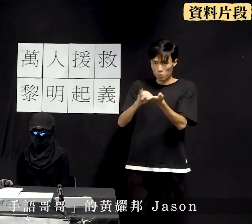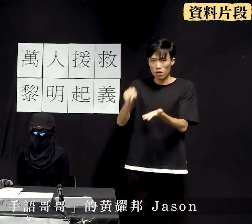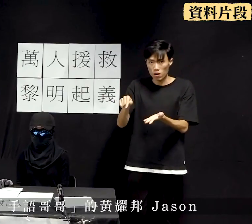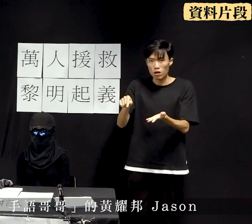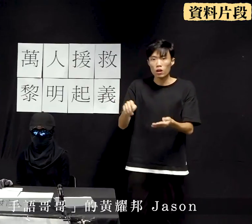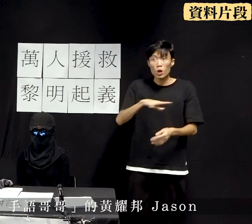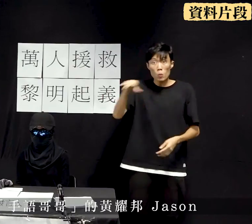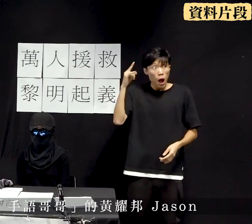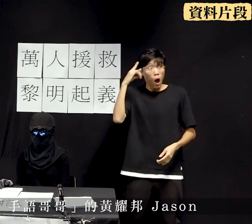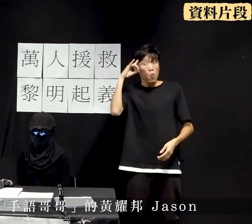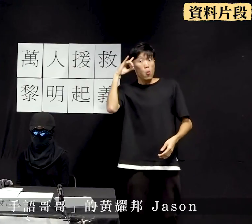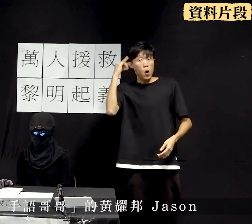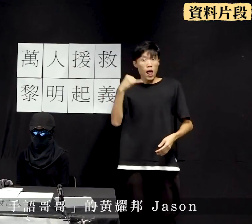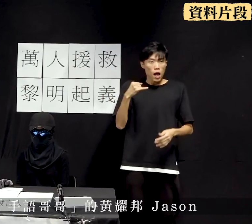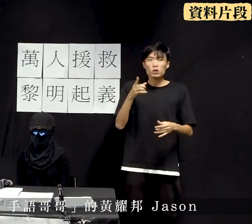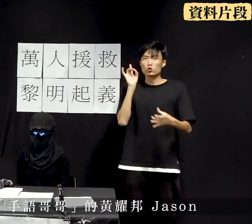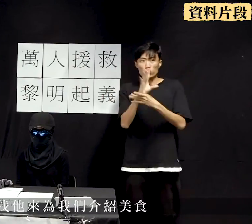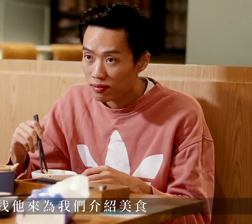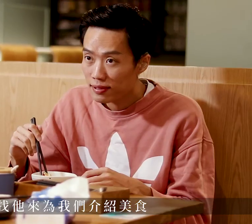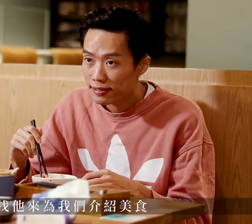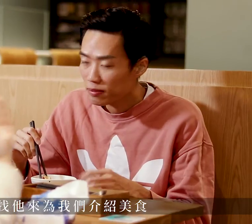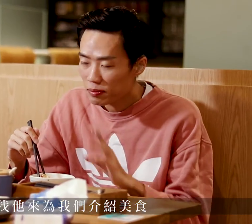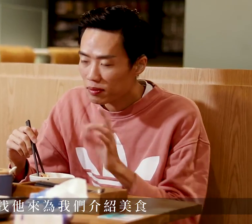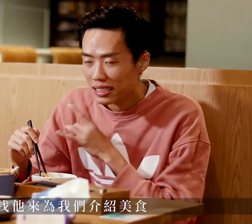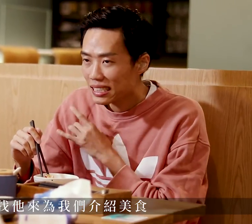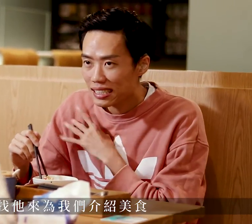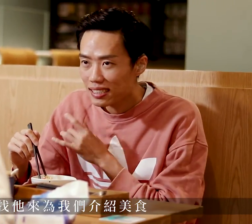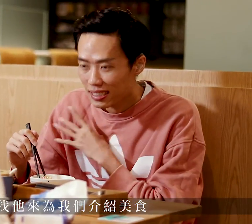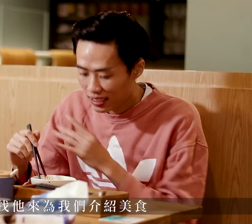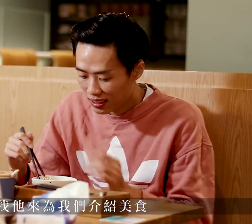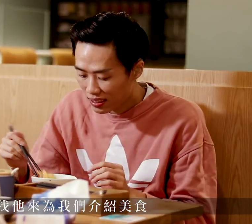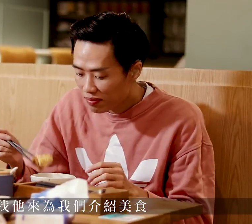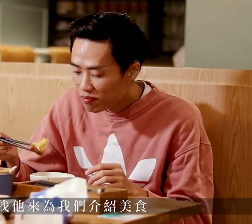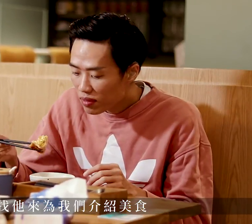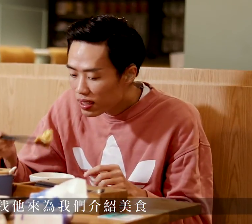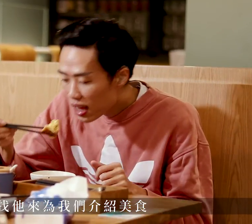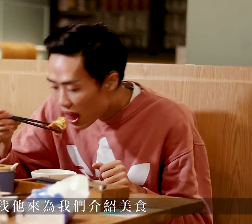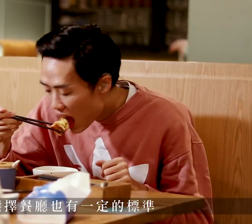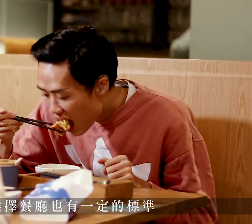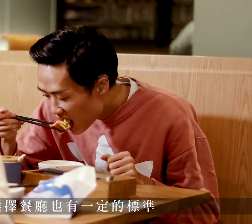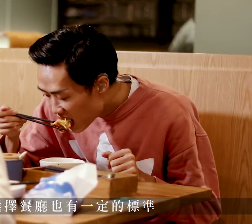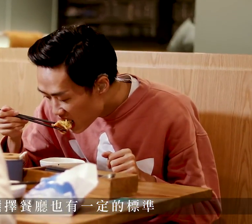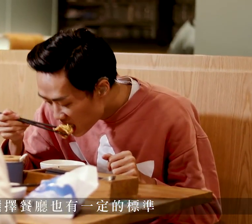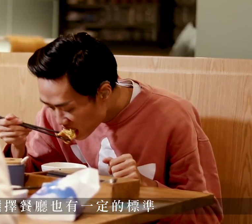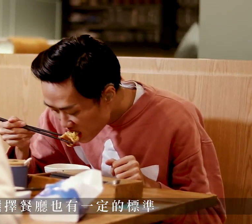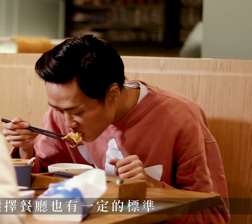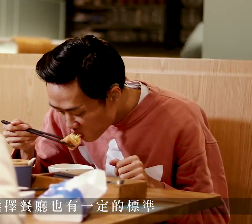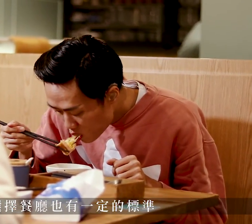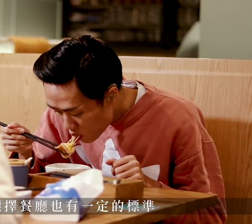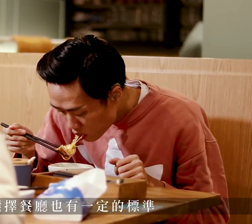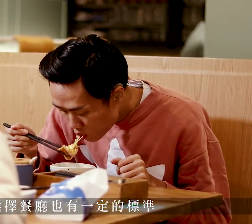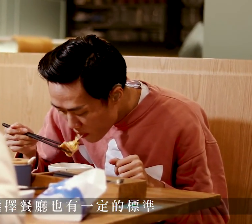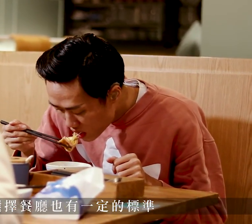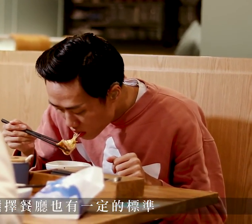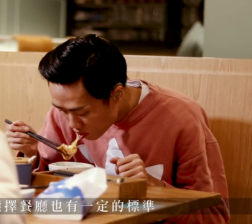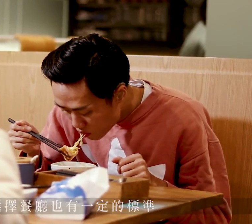为手语哥哥的黄耀邦 Jason， 今天就找他一起来为我们介绍美食。原来他拣餐厅都有一定